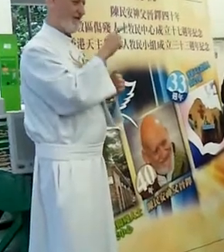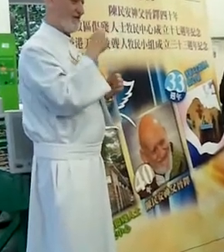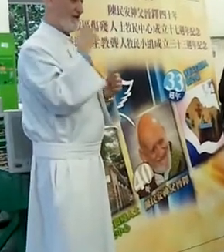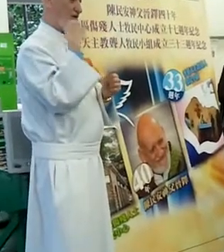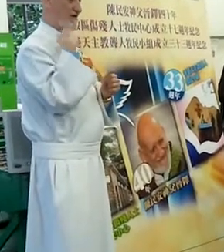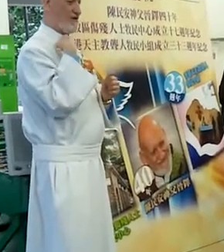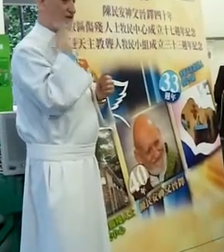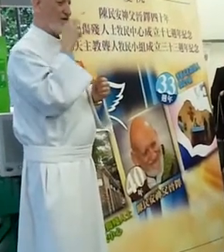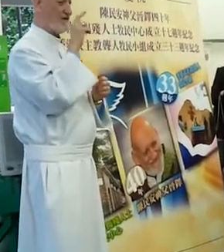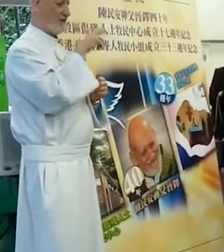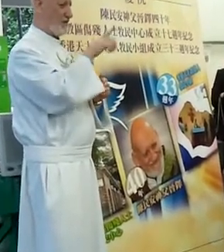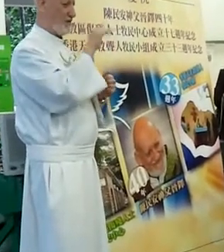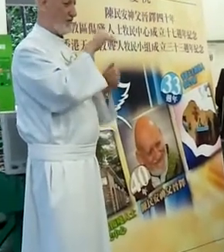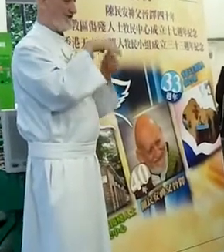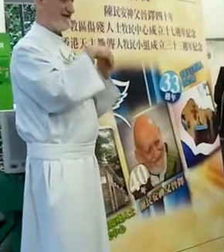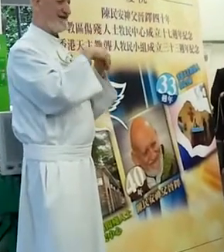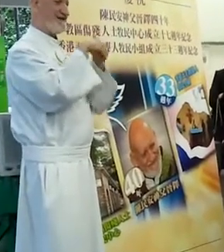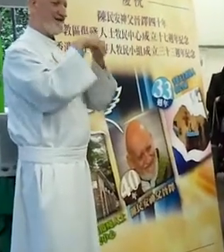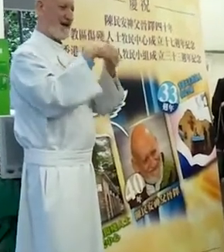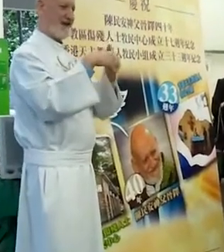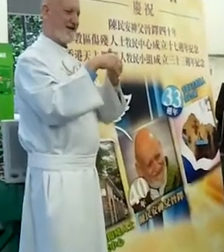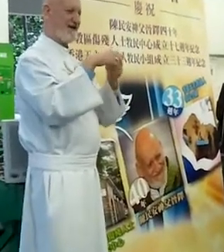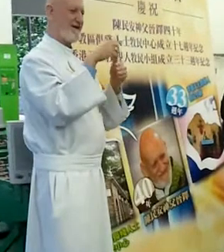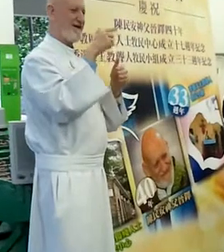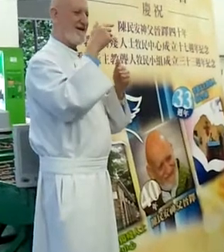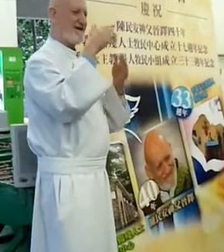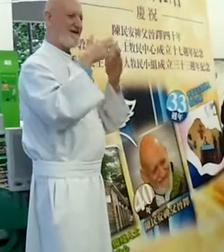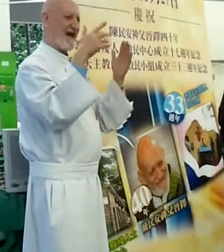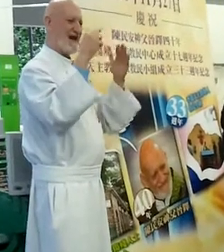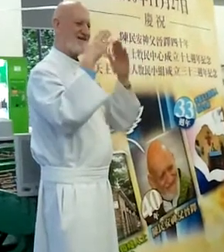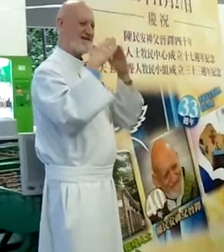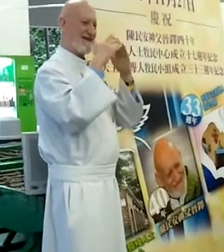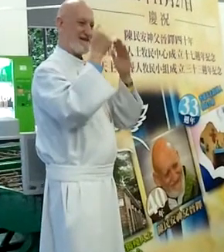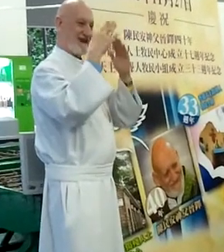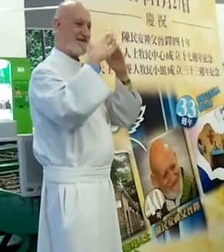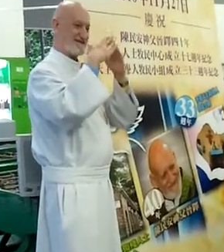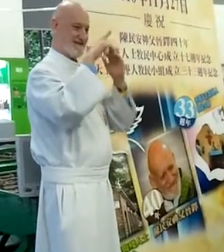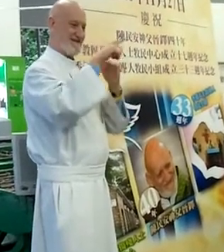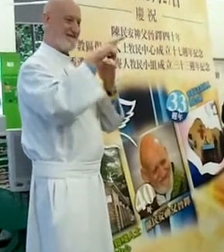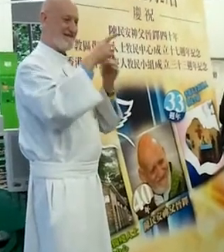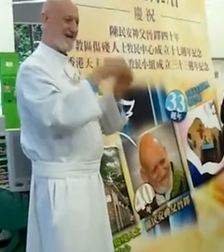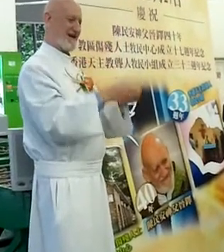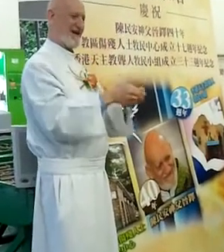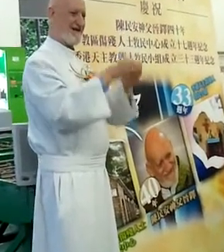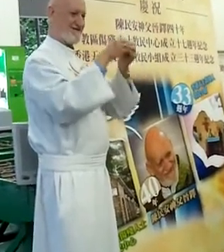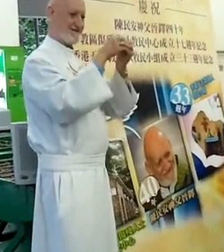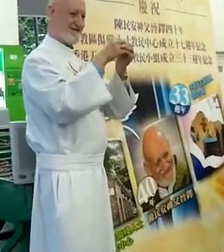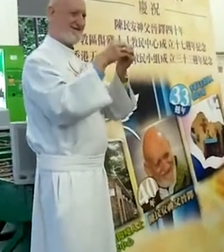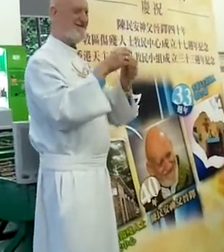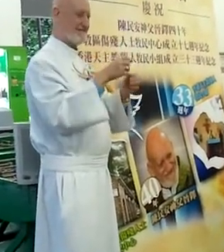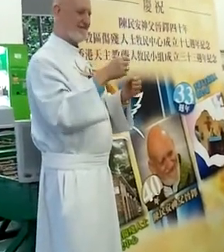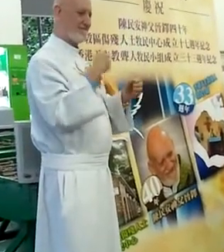裏面有我接觸到很多農人嘅，其中有位天主教嘅農人朋友咧，帶我去聖堂嗰度參與彌